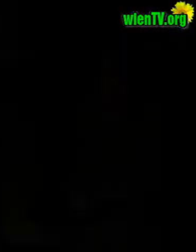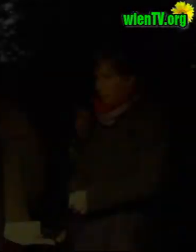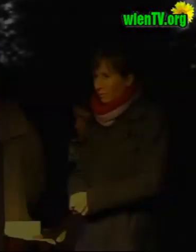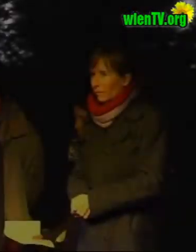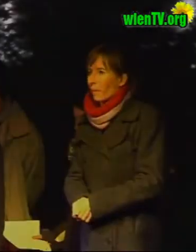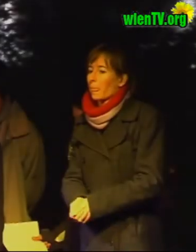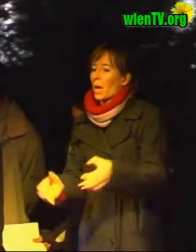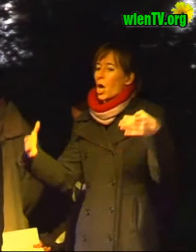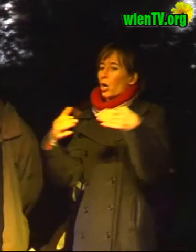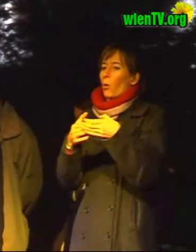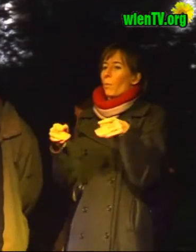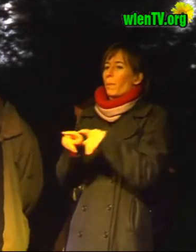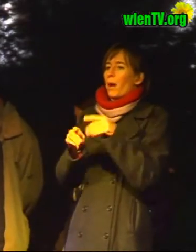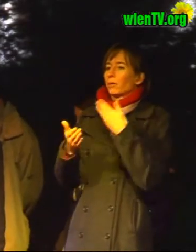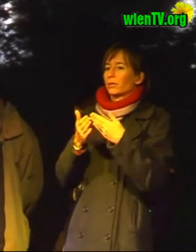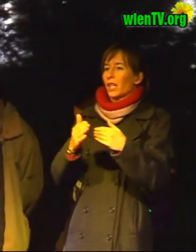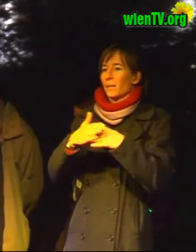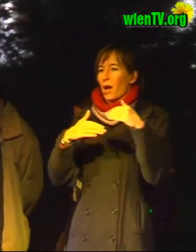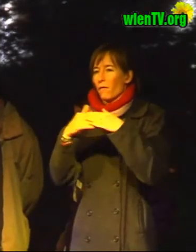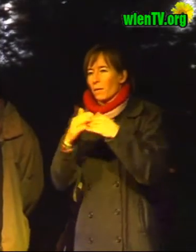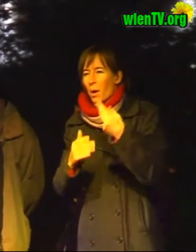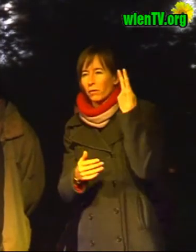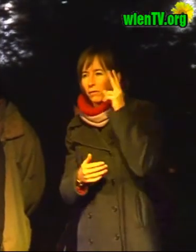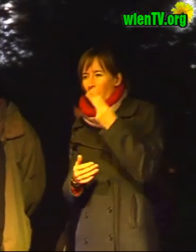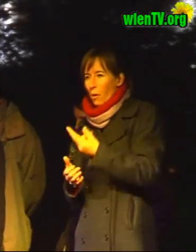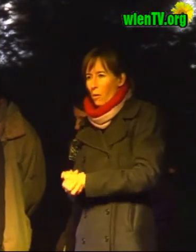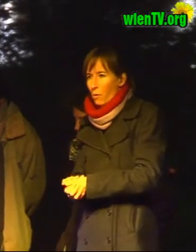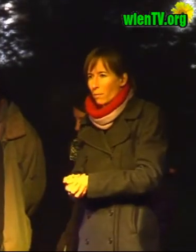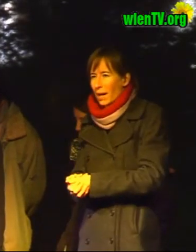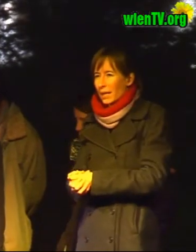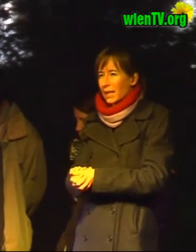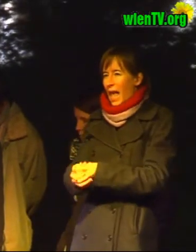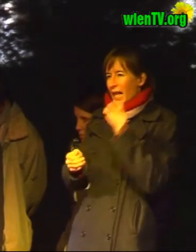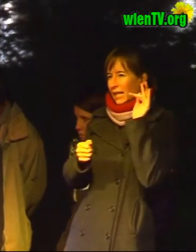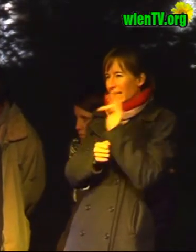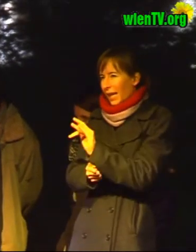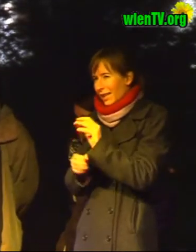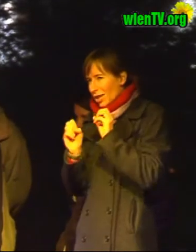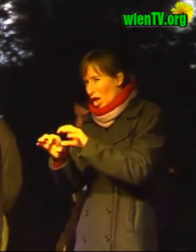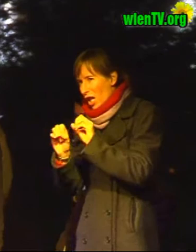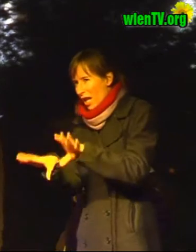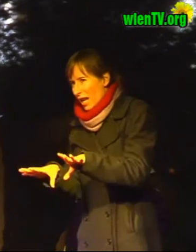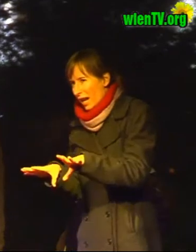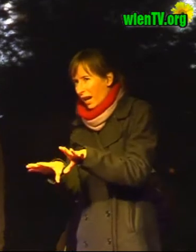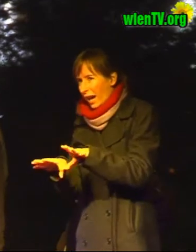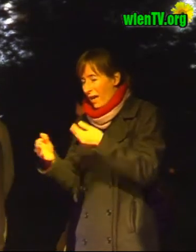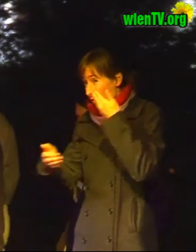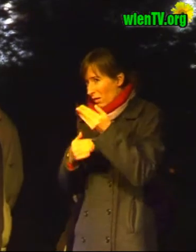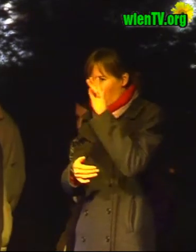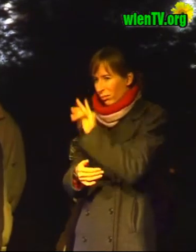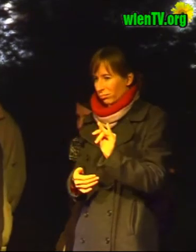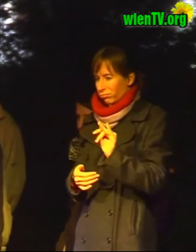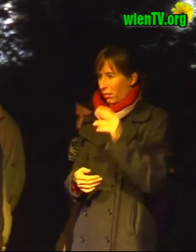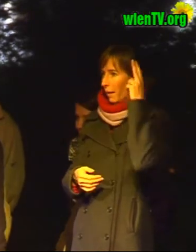Massenlehrveranstaltungen. Die Gruppe hat sich außerdem formiert, weil kritische Lehre auf der WU anscheinend ein Fremdwort